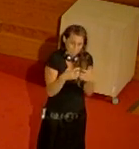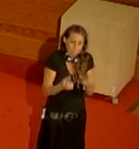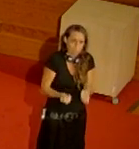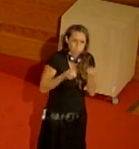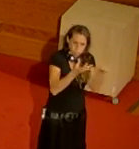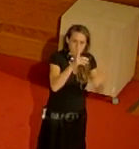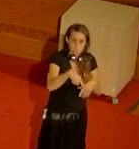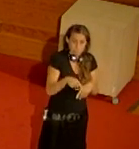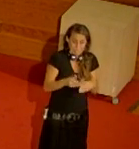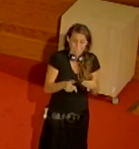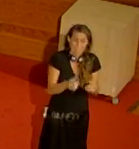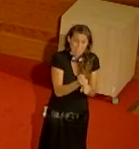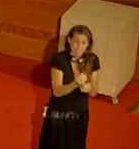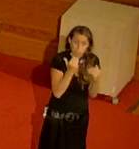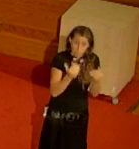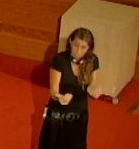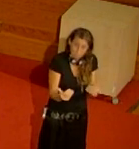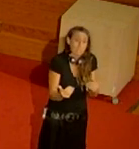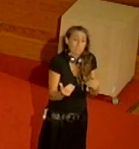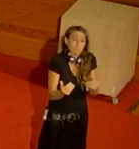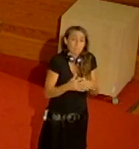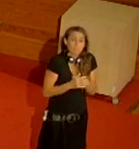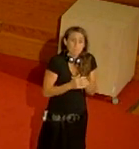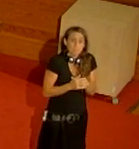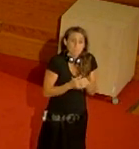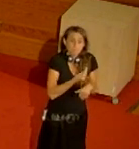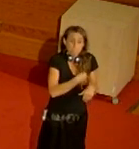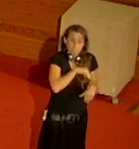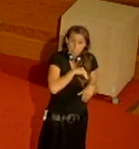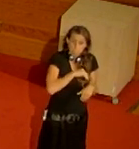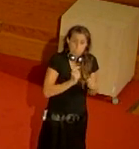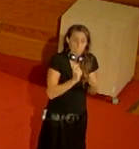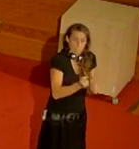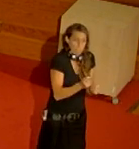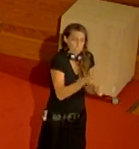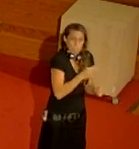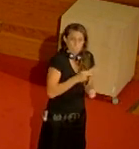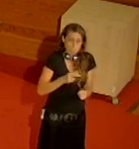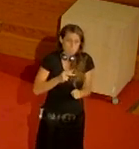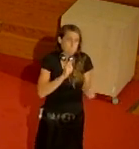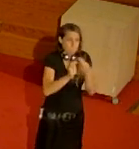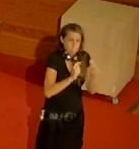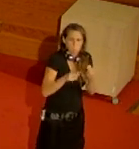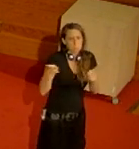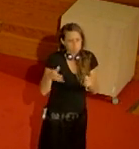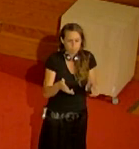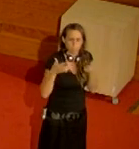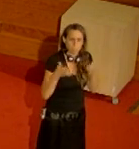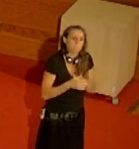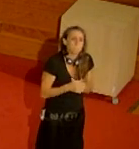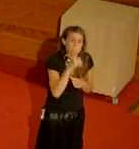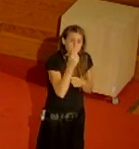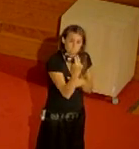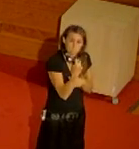ucraniaco guerra guerra España con corresponsal y manda cosas y colectivo a lordellán